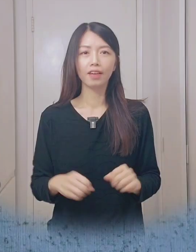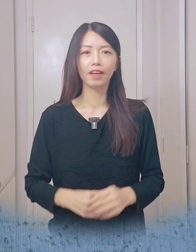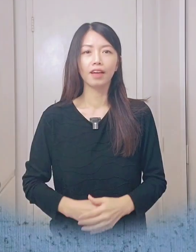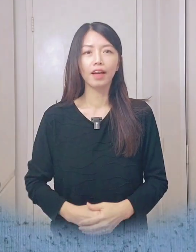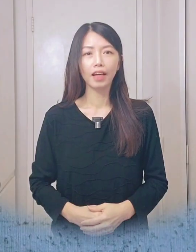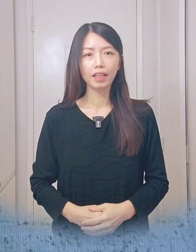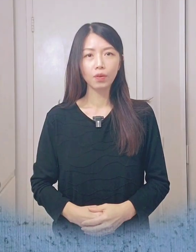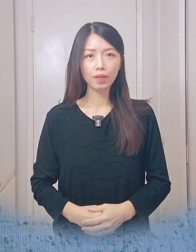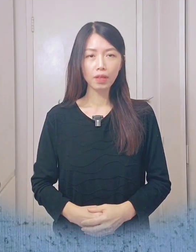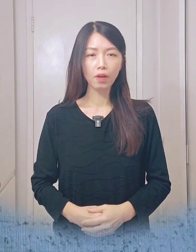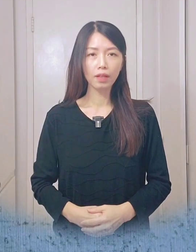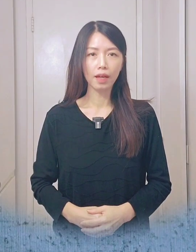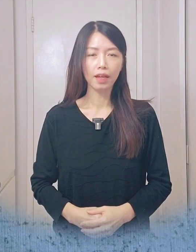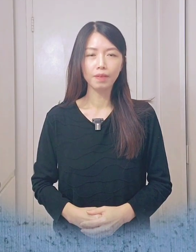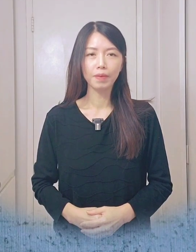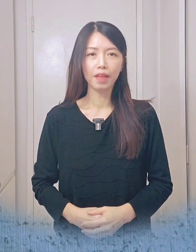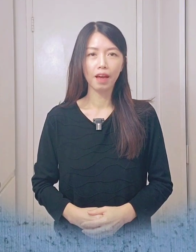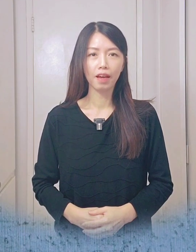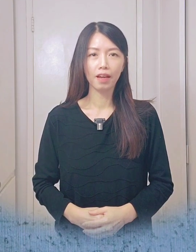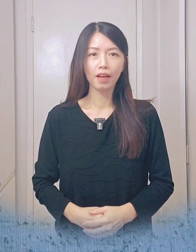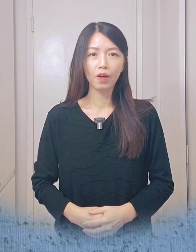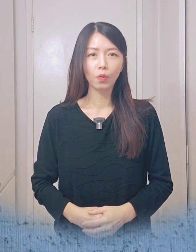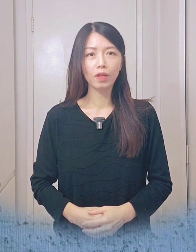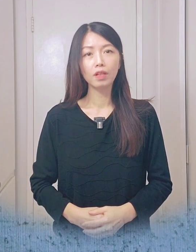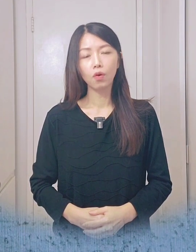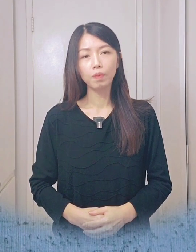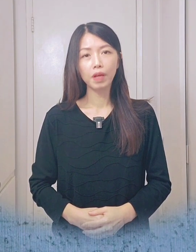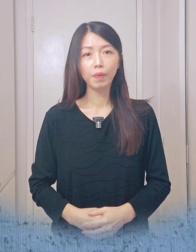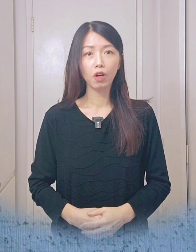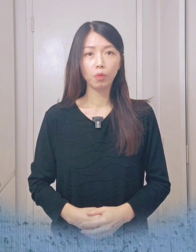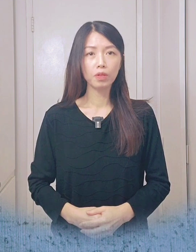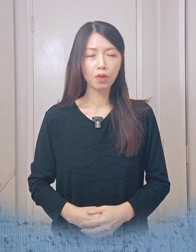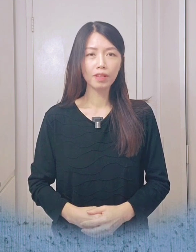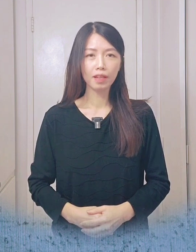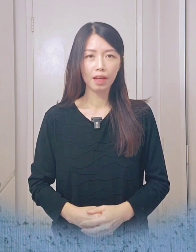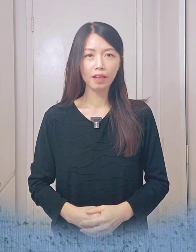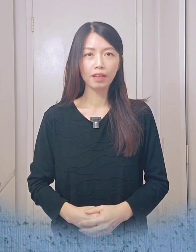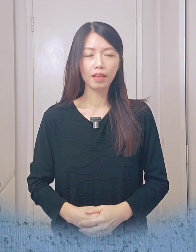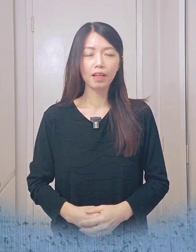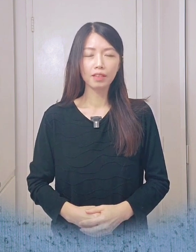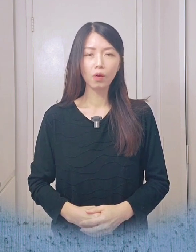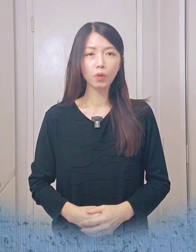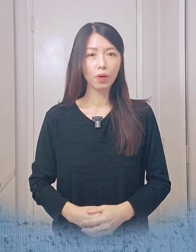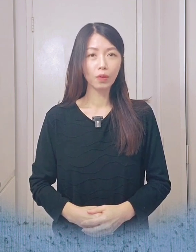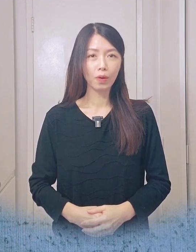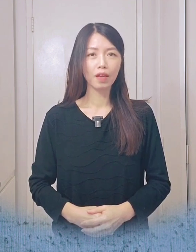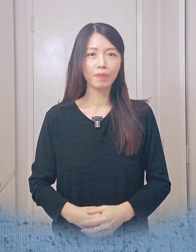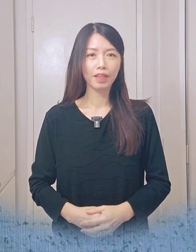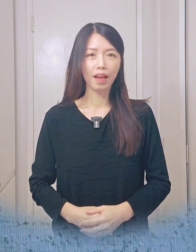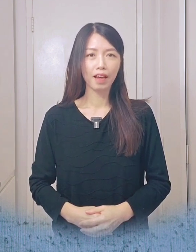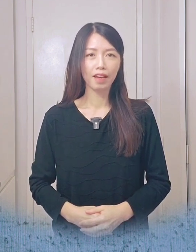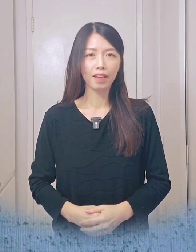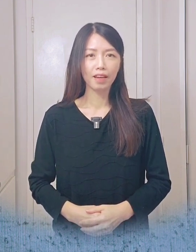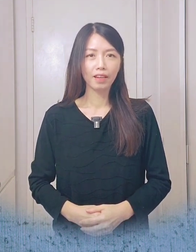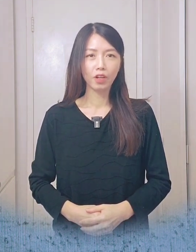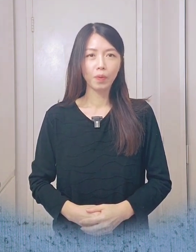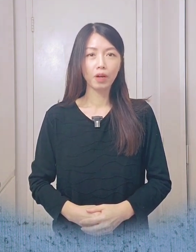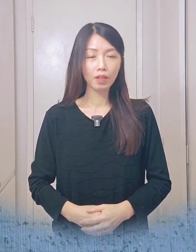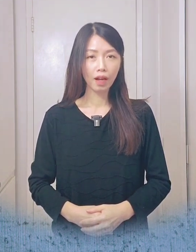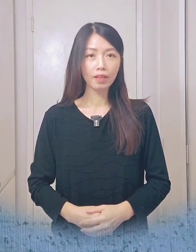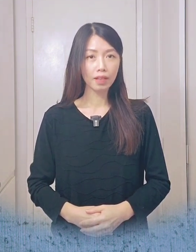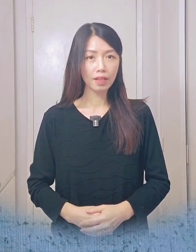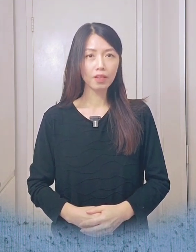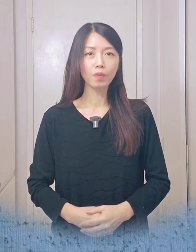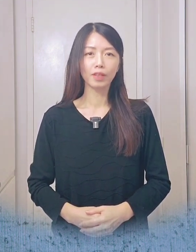안녕하세요. 아트조어 채널의 다이앤입니다. 오늘 저와 함께 배워볼 수어 찬양은 성도의 노래입니다.